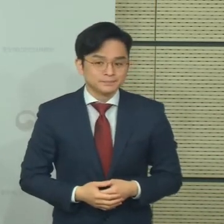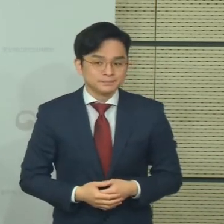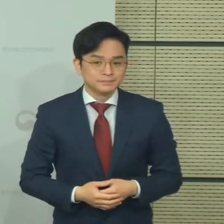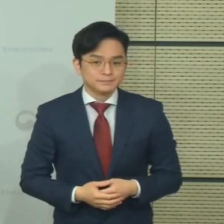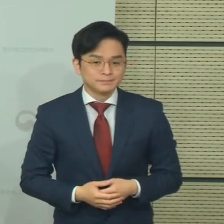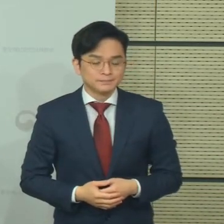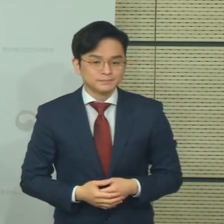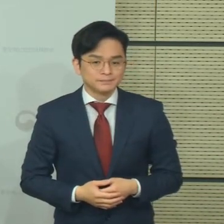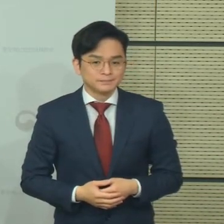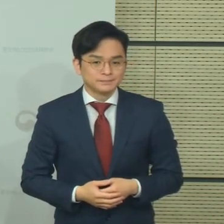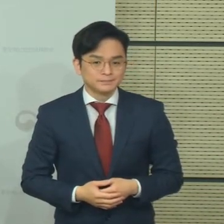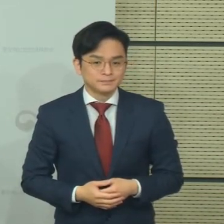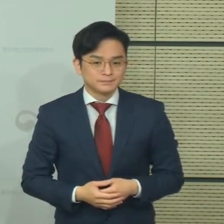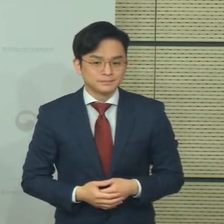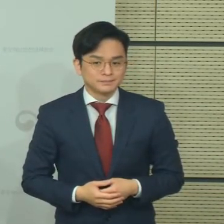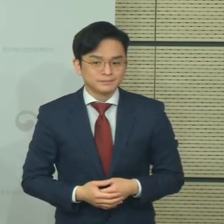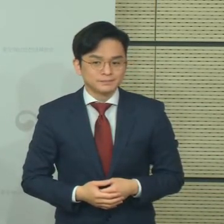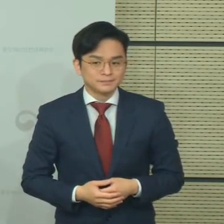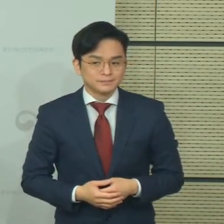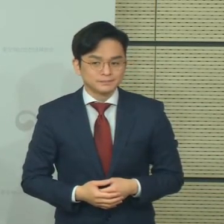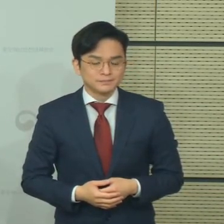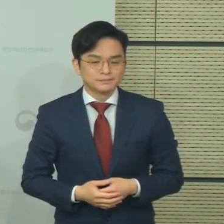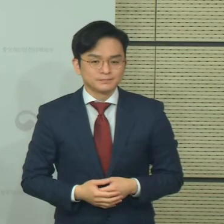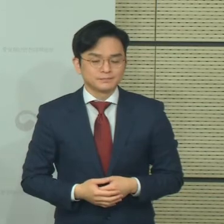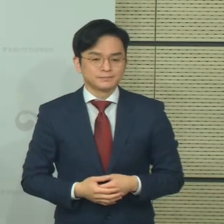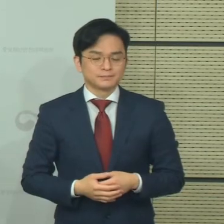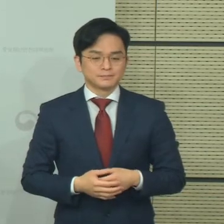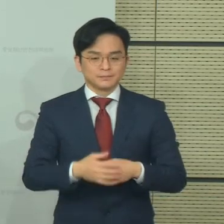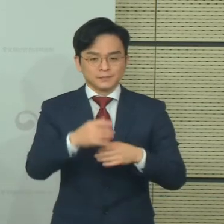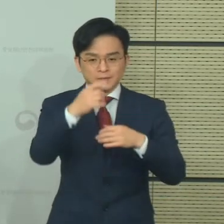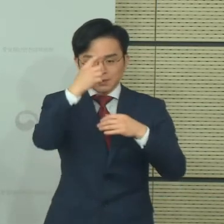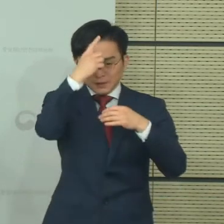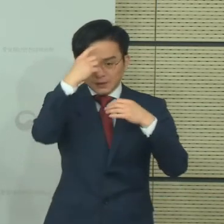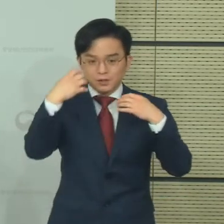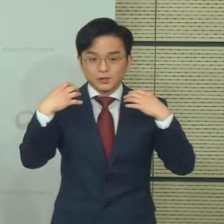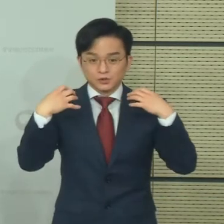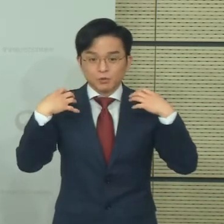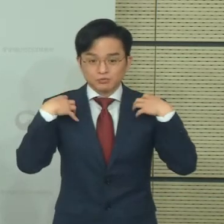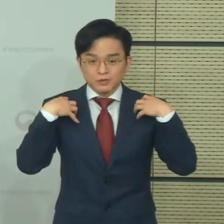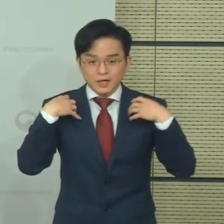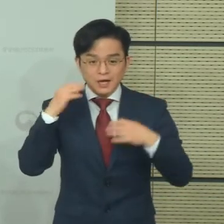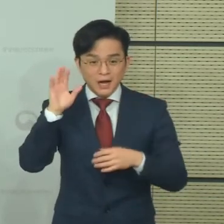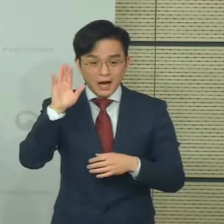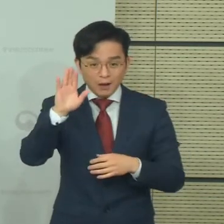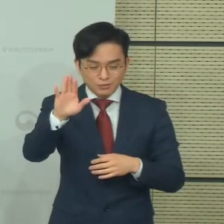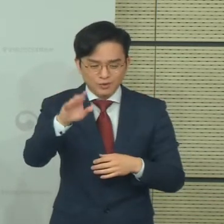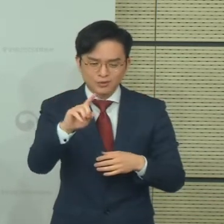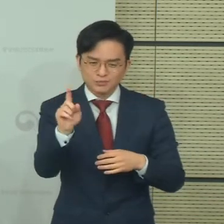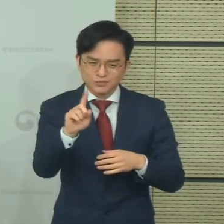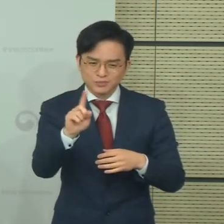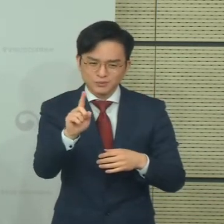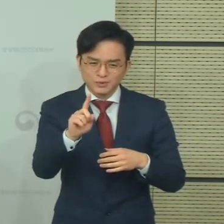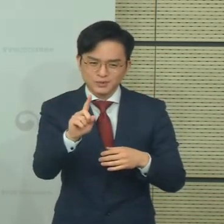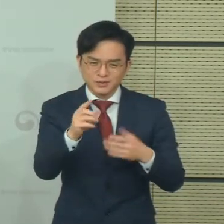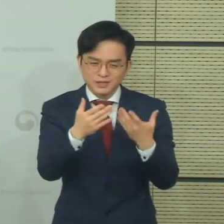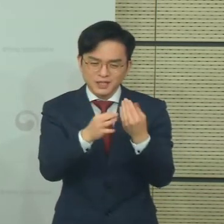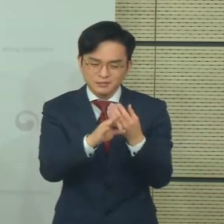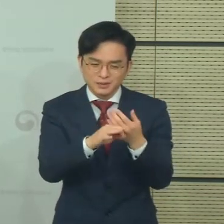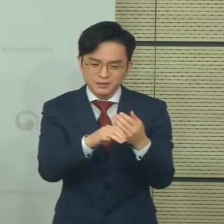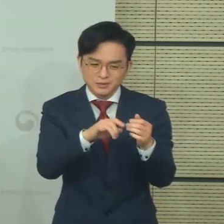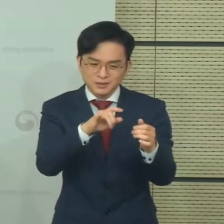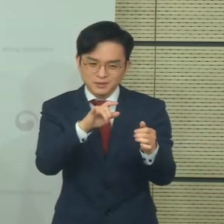현재 당국에서 가늠하고 있는 구체적인 범위를 알고 싶습니다. 구상권을 어느 범위까지 적용하는지, 예를 들어